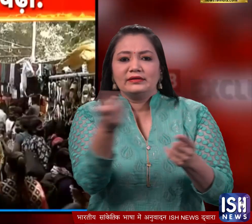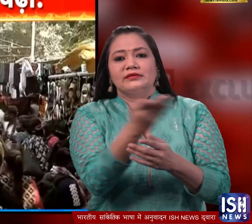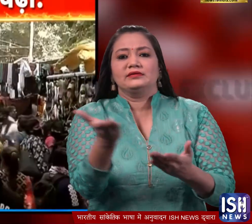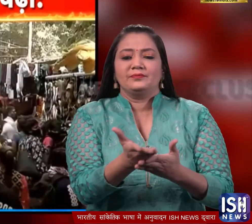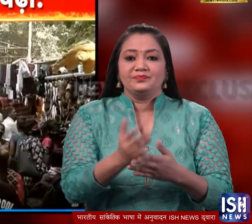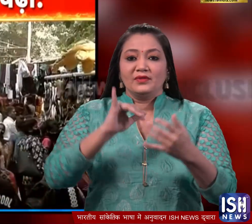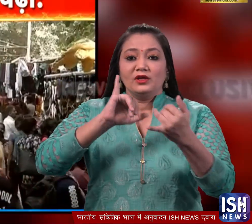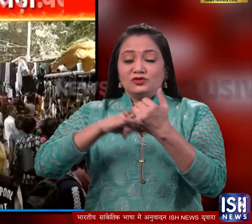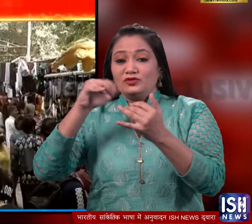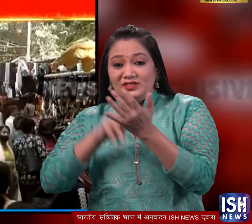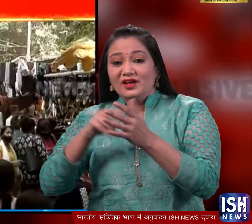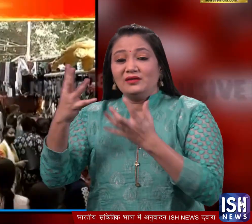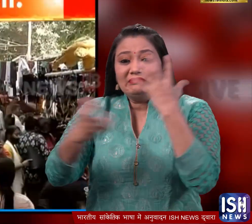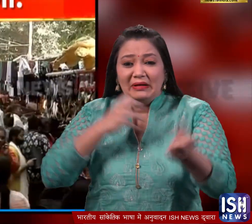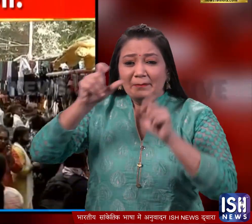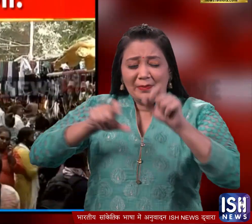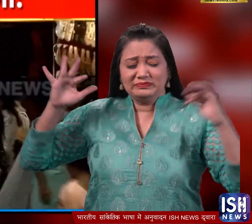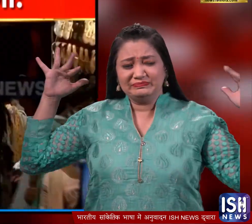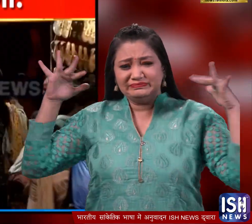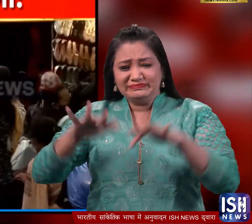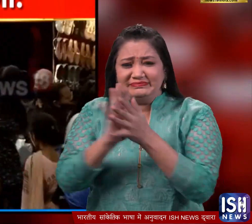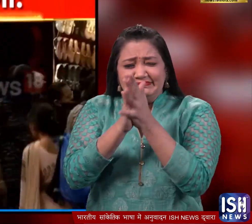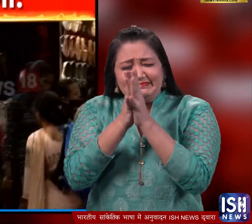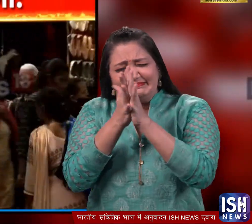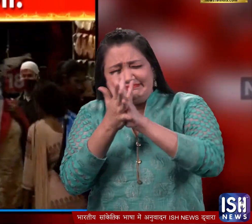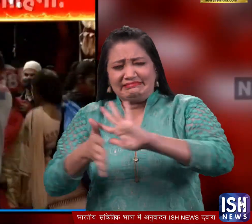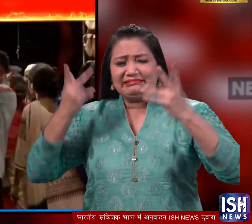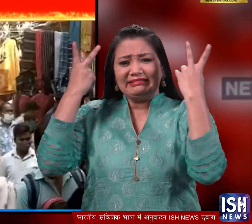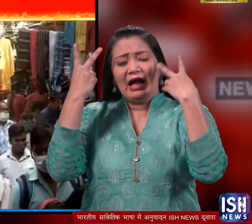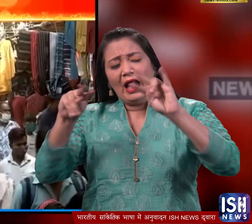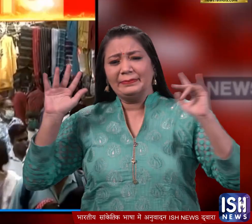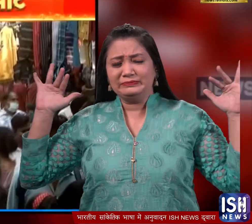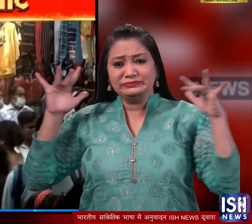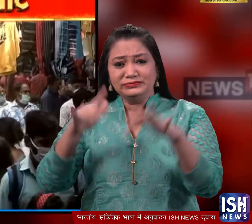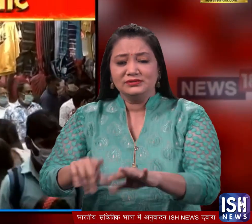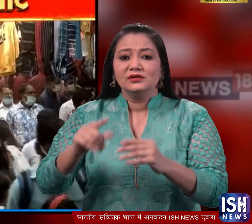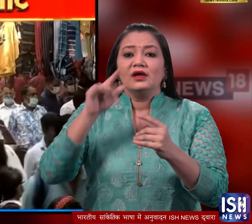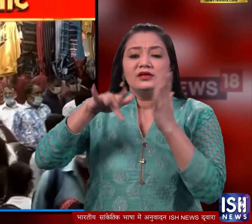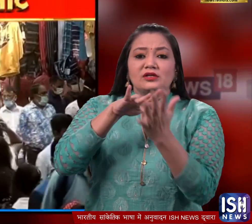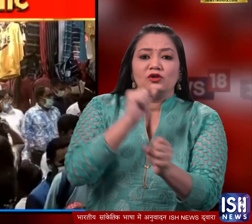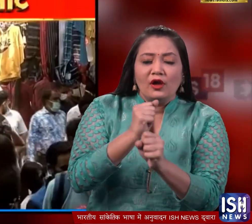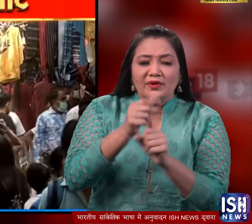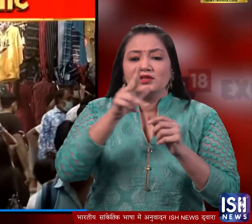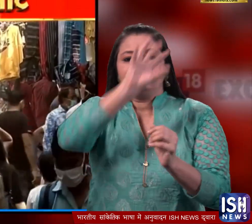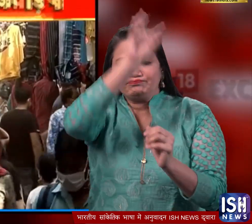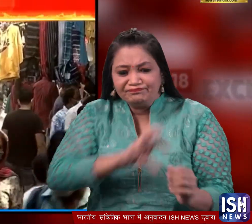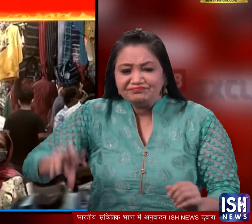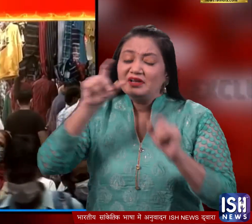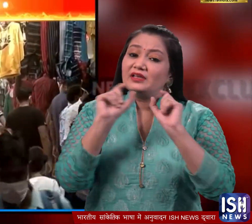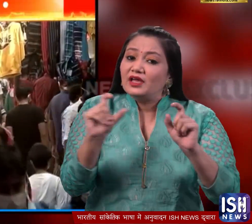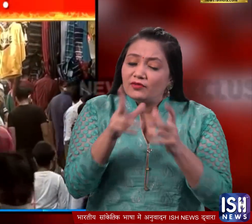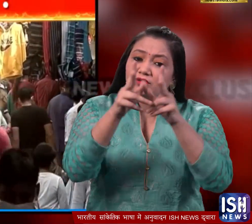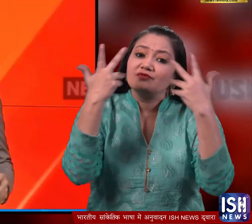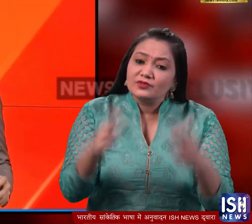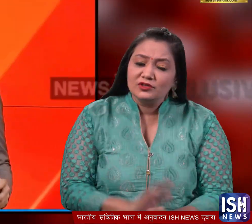बिल्कुल। सरोजिनी नगर मार्केट में तो इतने लोग पहुंचे कि तिल रखने तक की जगह नहीं बची। केंद्र सरकार त्योहारों के सीजन में राज्यों को अलर्ट कर